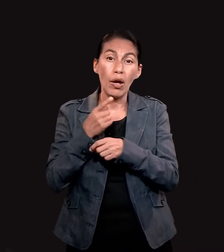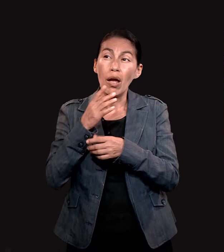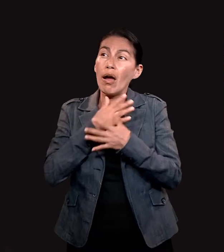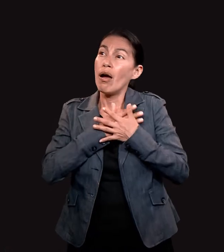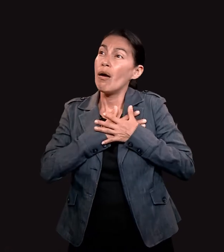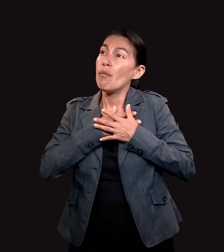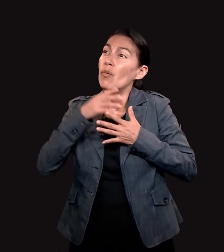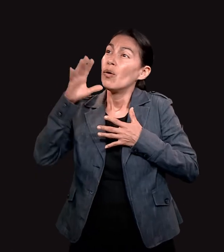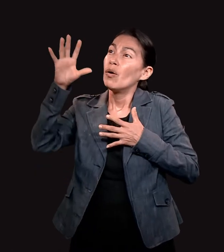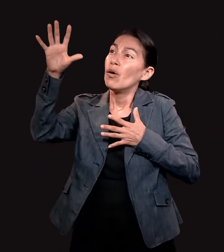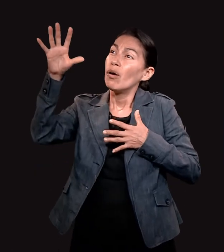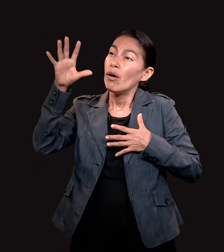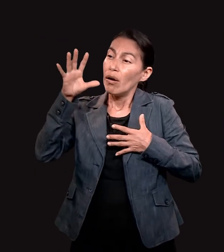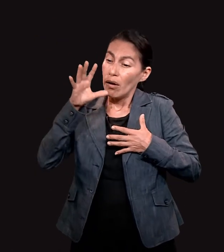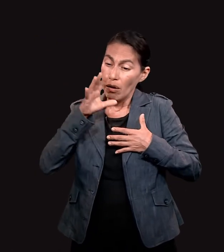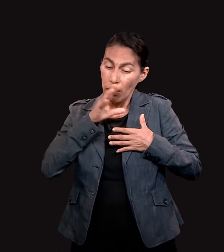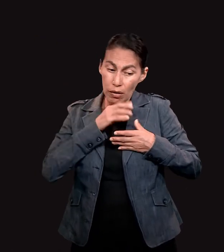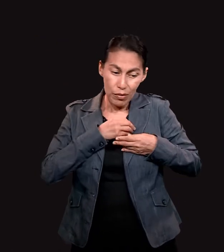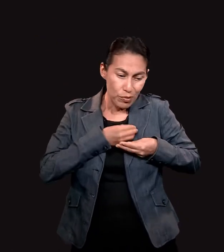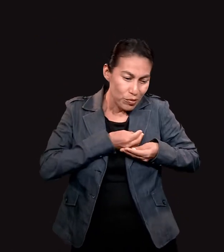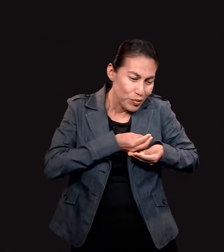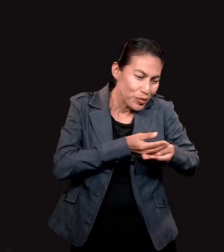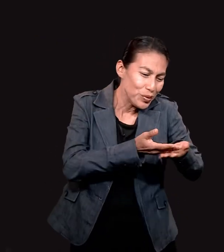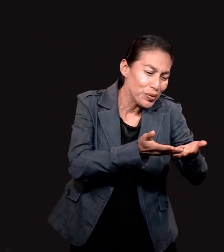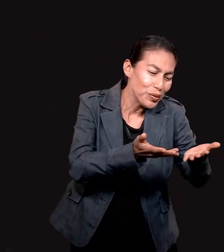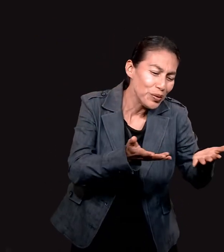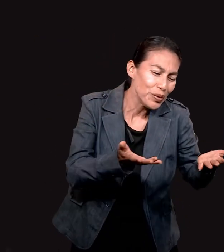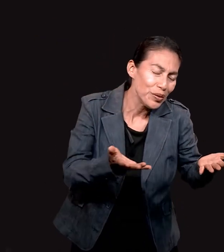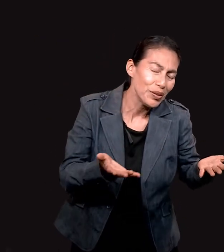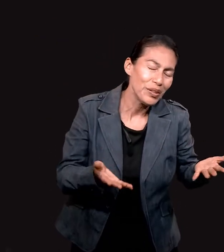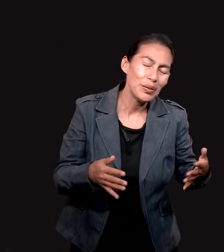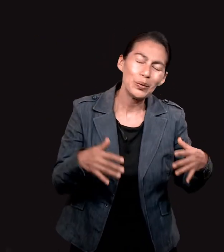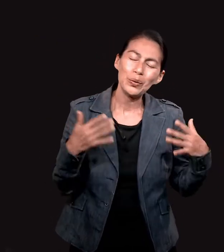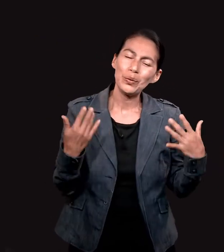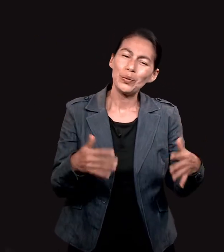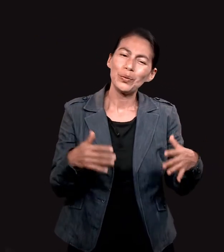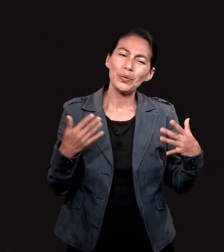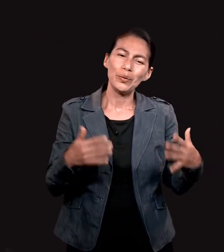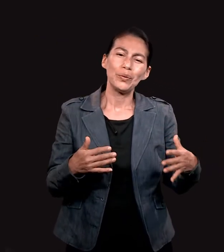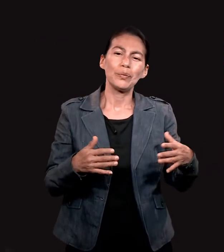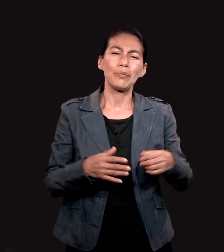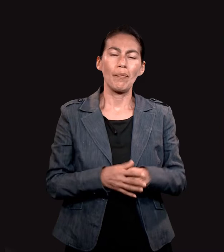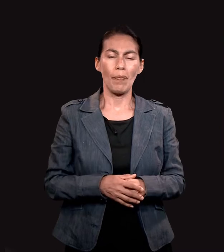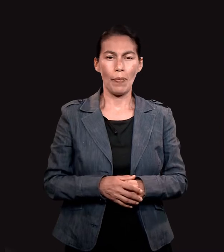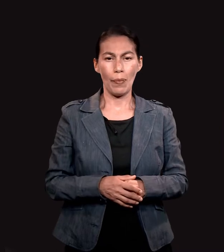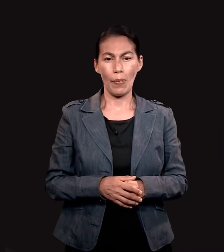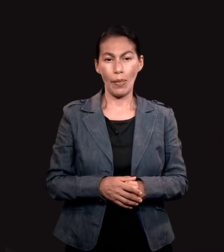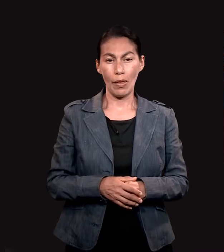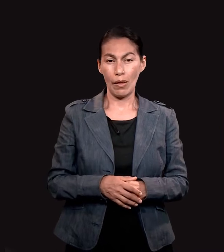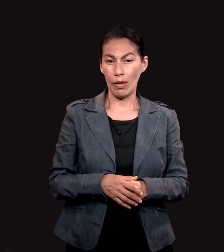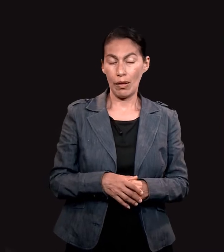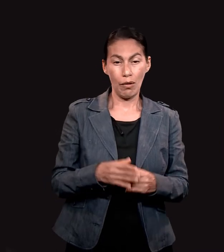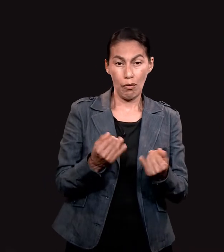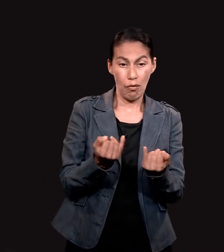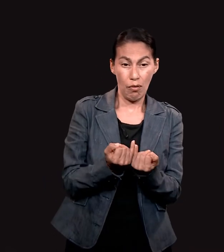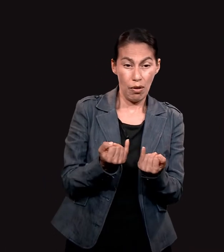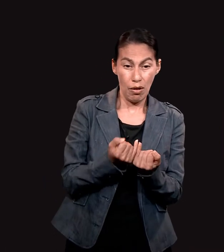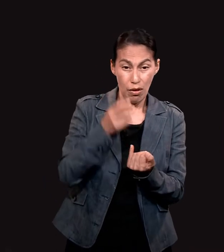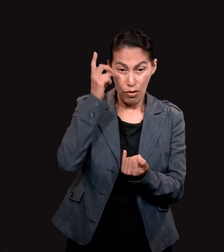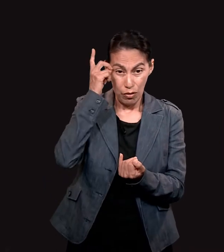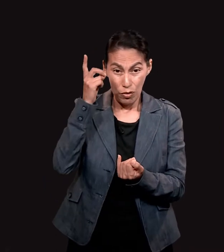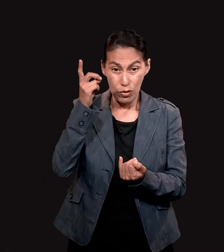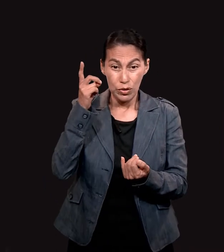Dios como una madre, ¿no? Es decir, refleja el amor de Dios de una